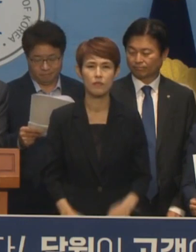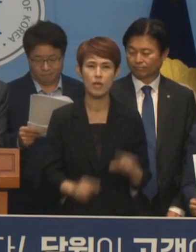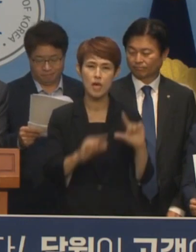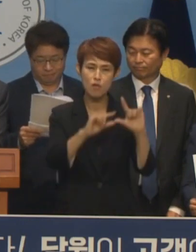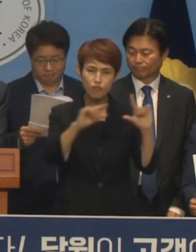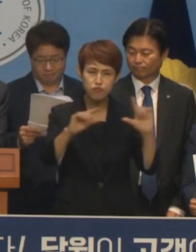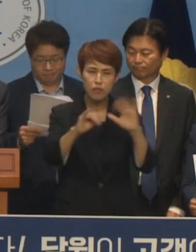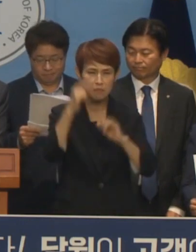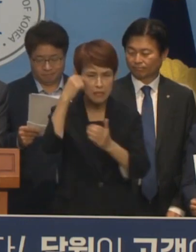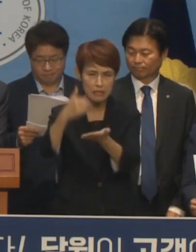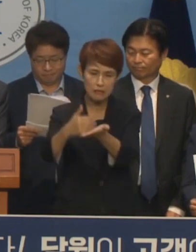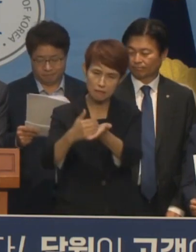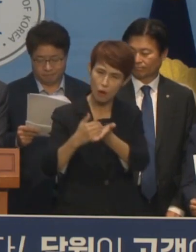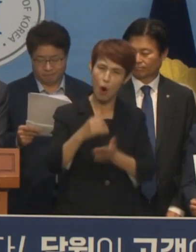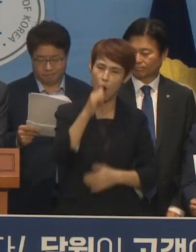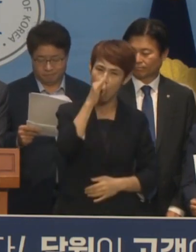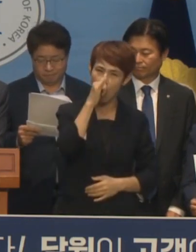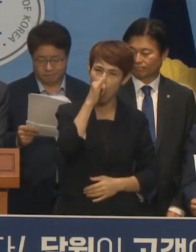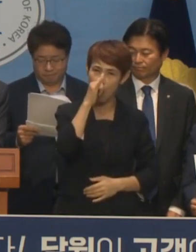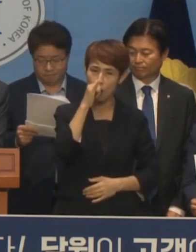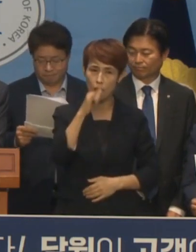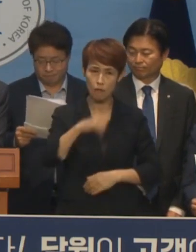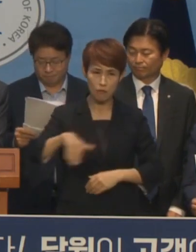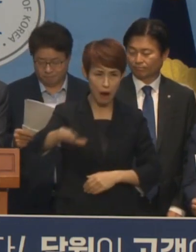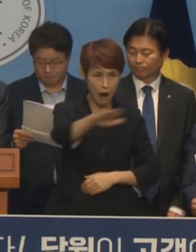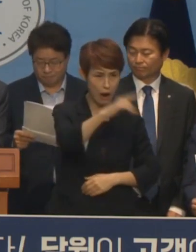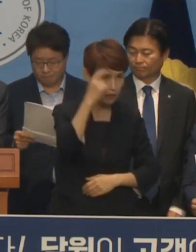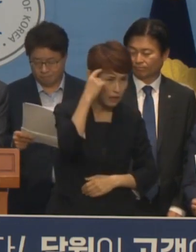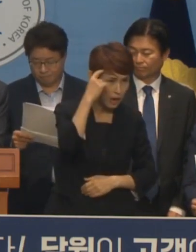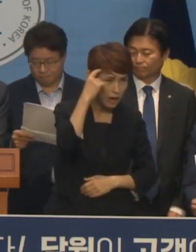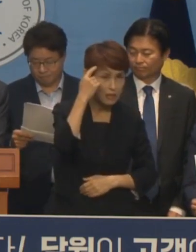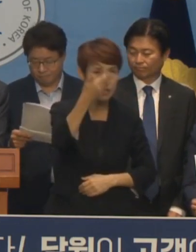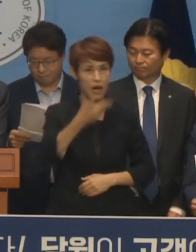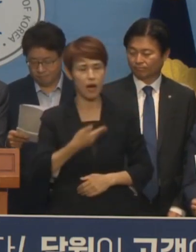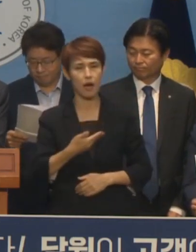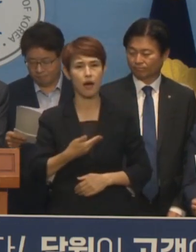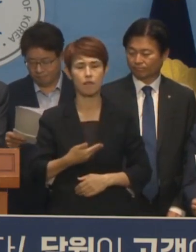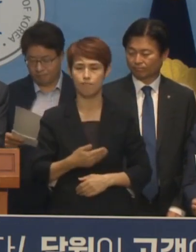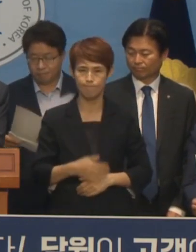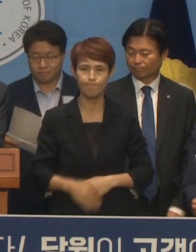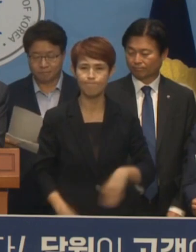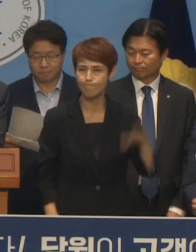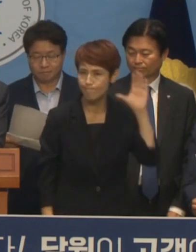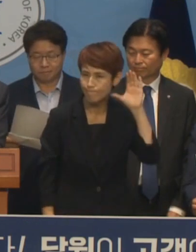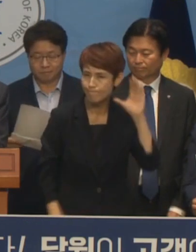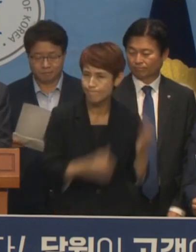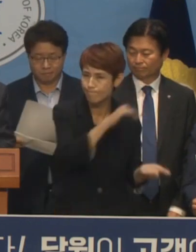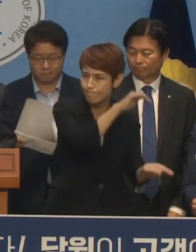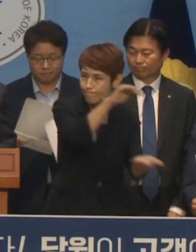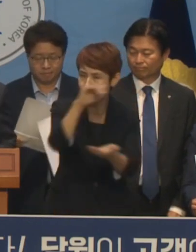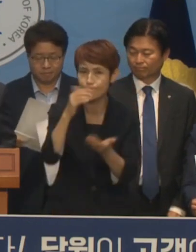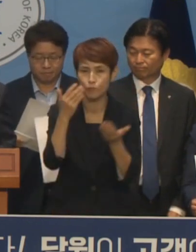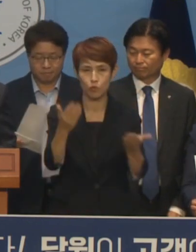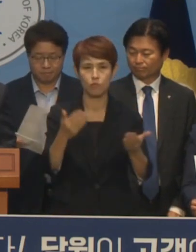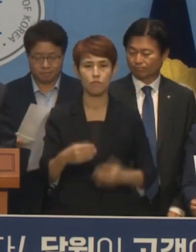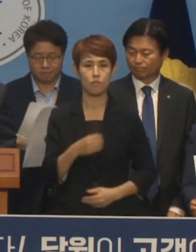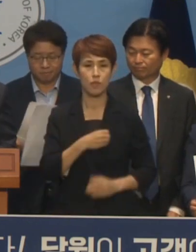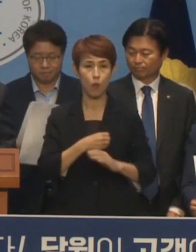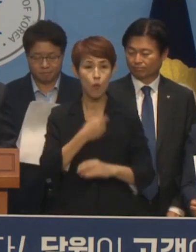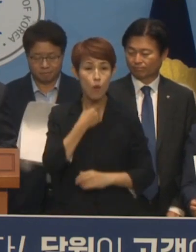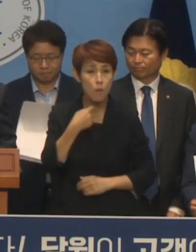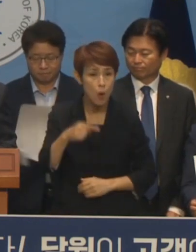강성당원만의 의견인지 전체 당원의 뜻인지 묻는 경청 시스템, 당원 여론조사 등을